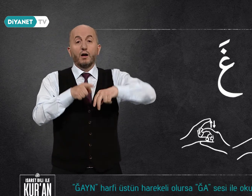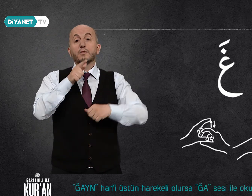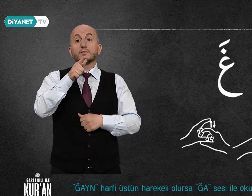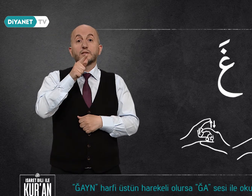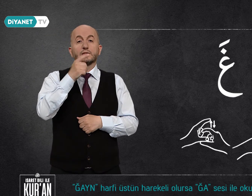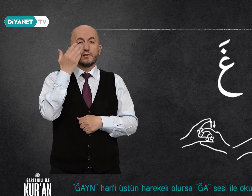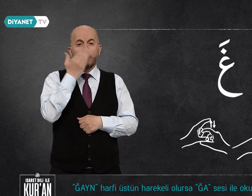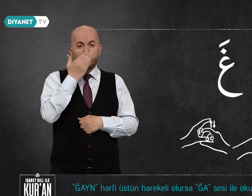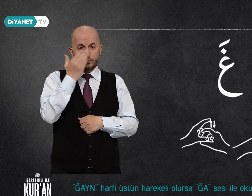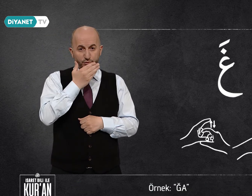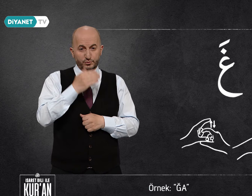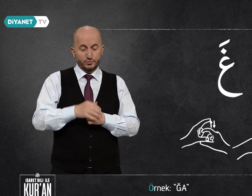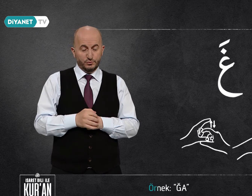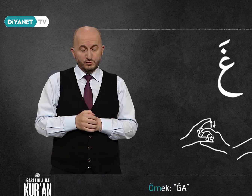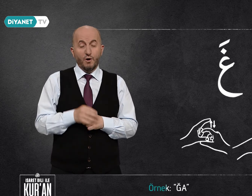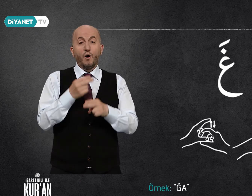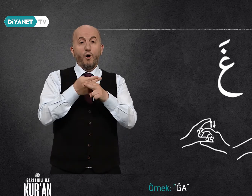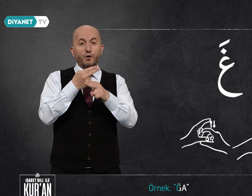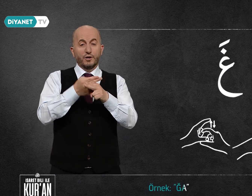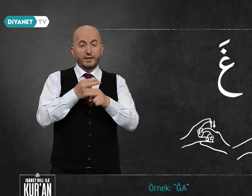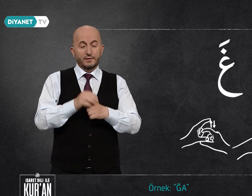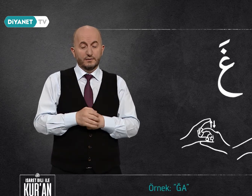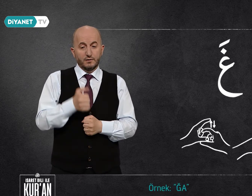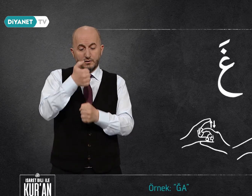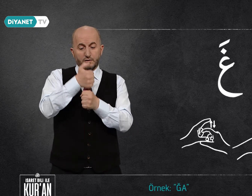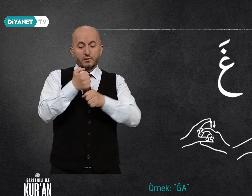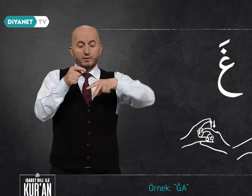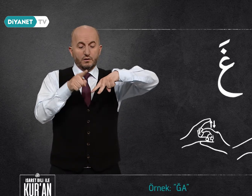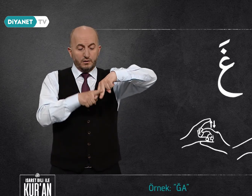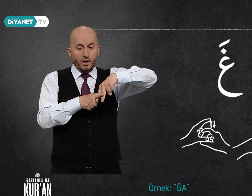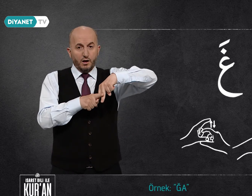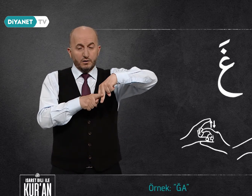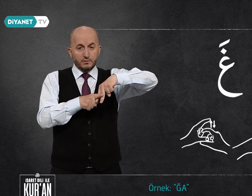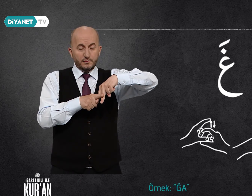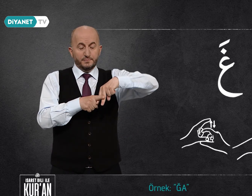okunur örnek o o o o o o o